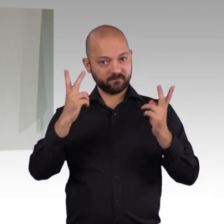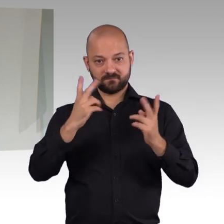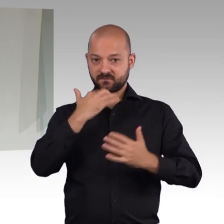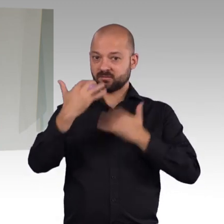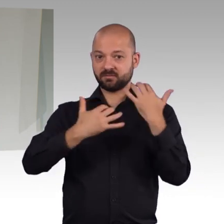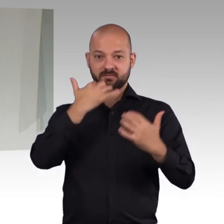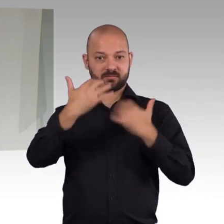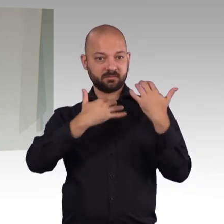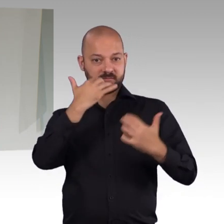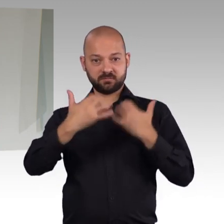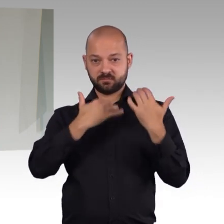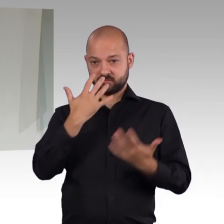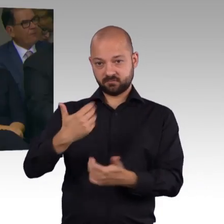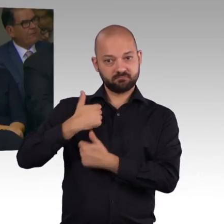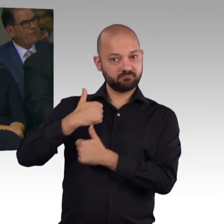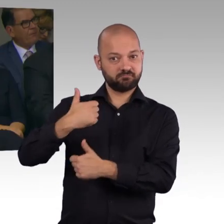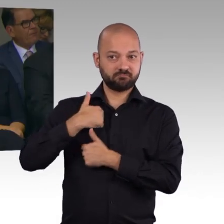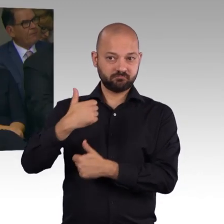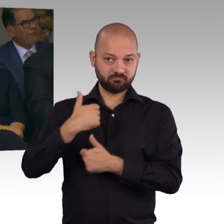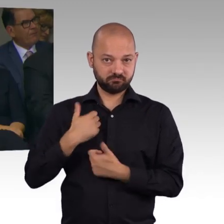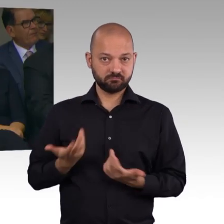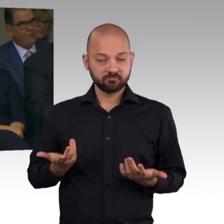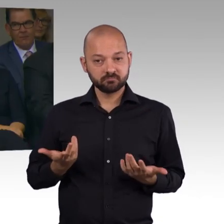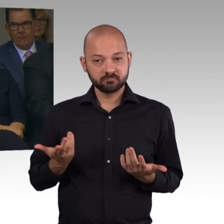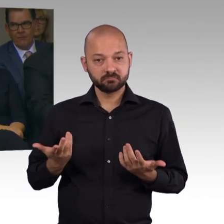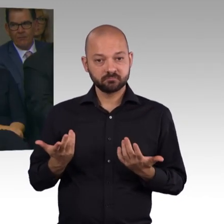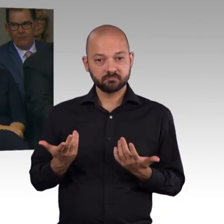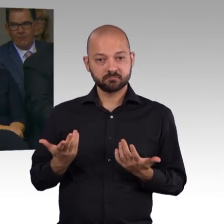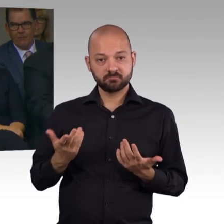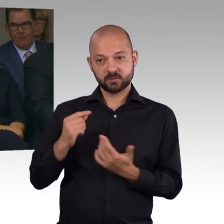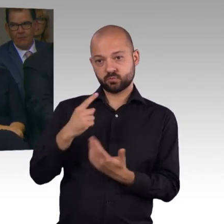Wort zu Syrien gesagt. Frau Kamm-Karrenbauer,